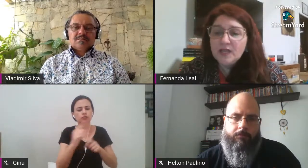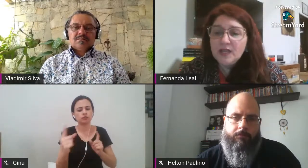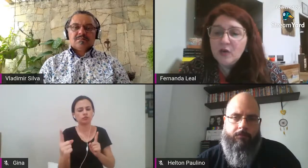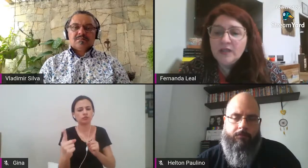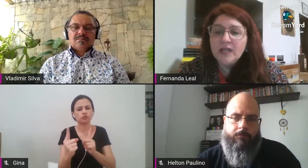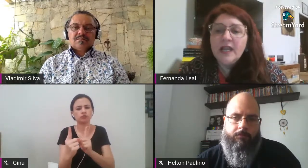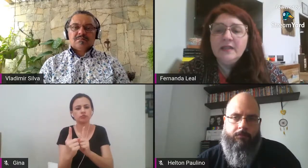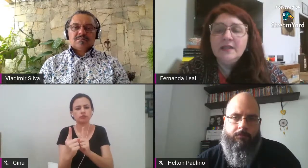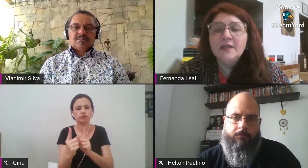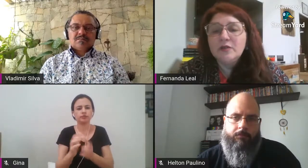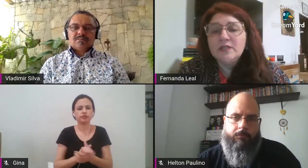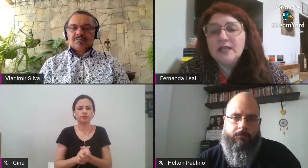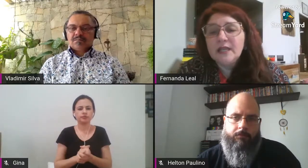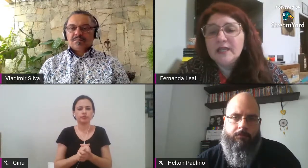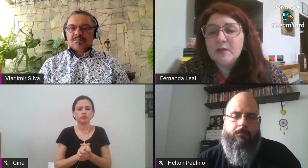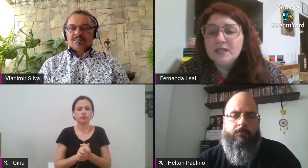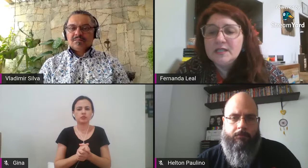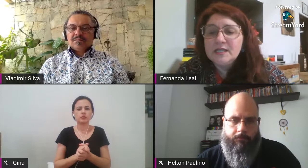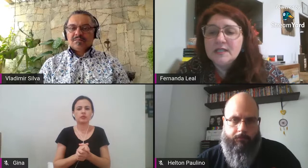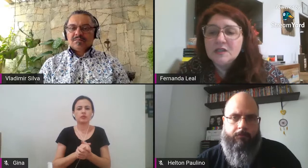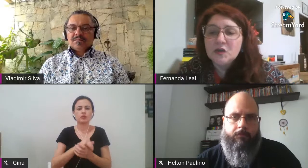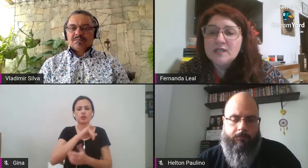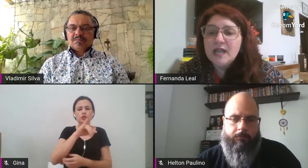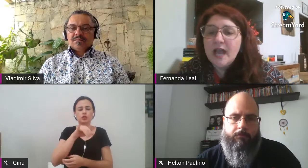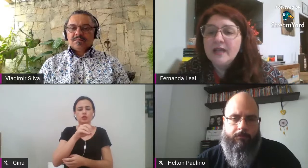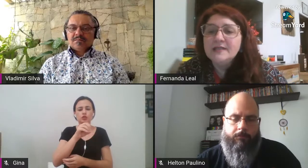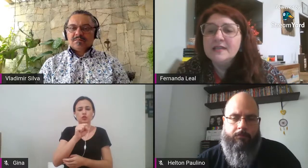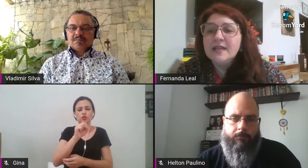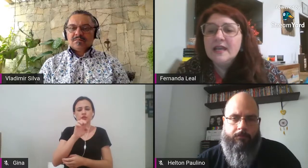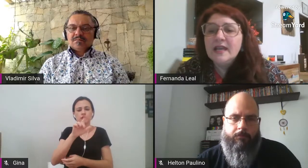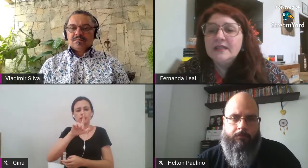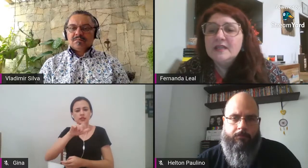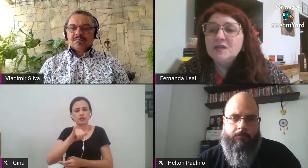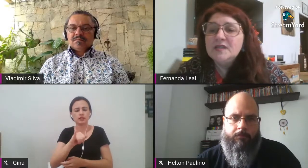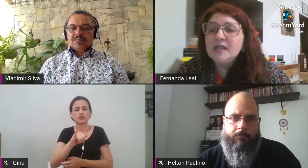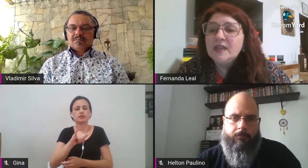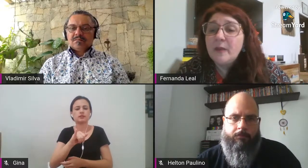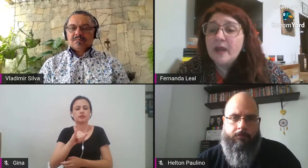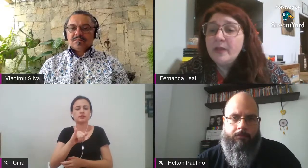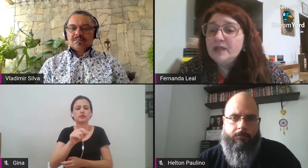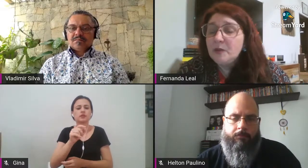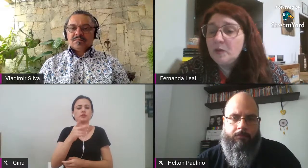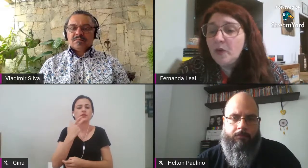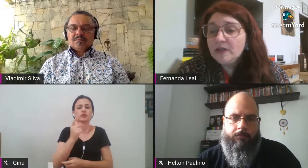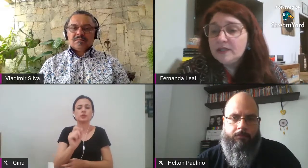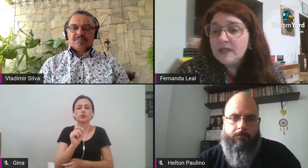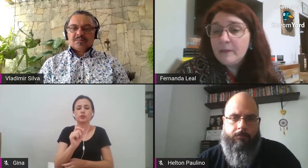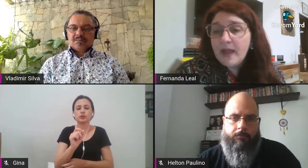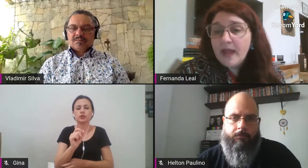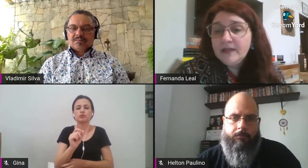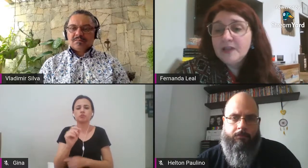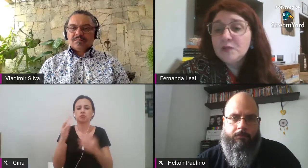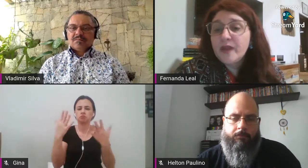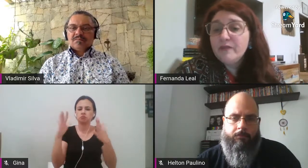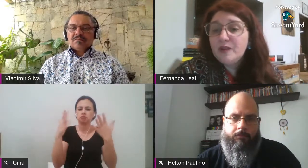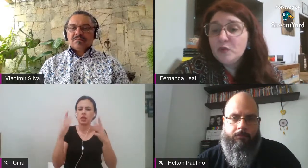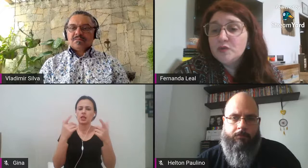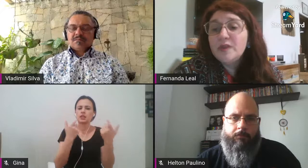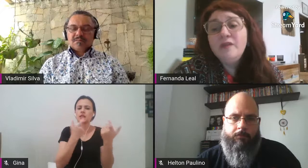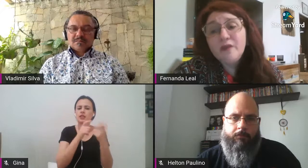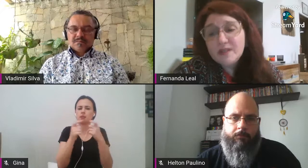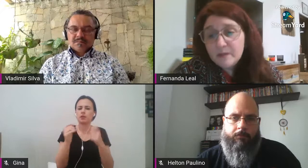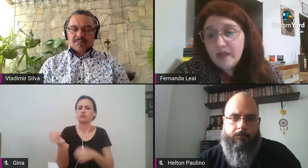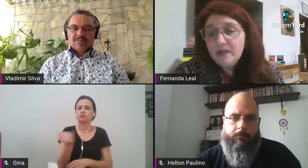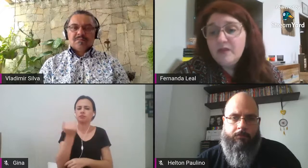professora Roseli Corteletti, que é da Unidade Acadêmica de Ciências Sociais, diz o seguinte: parabéns pelo importante debate, acho